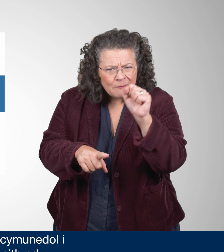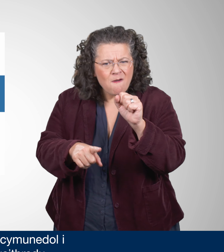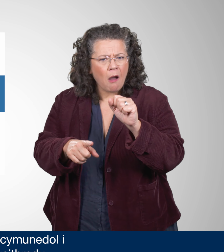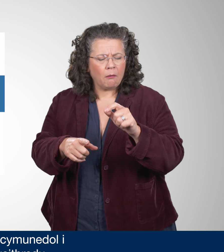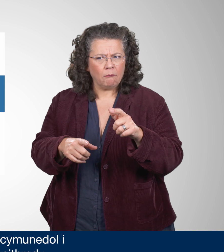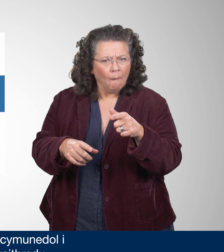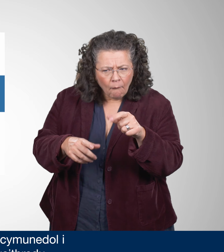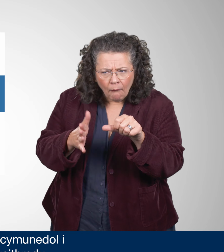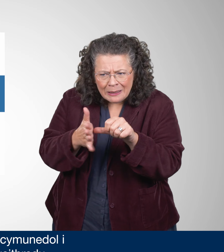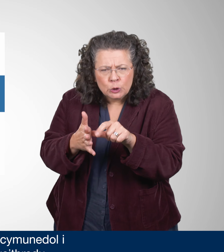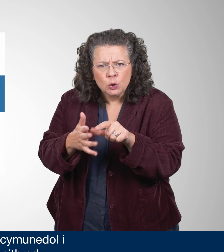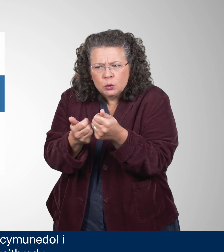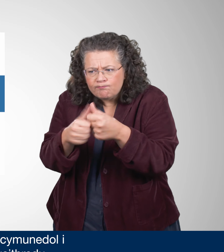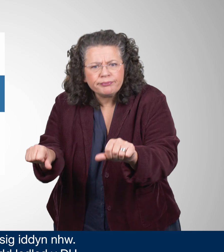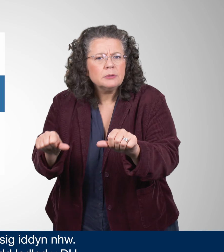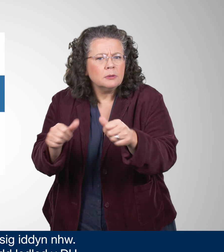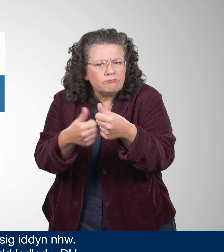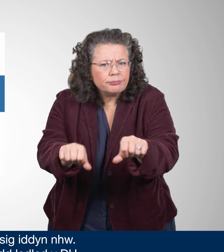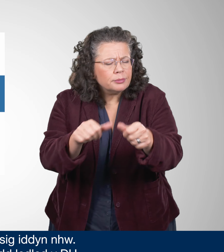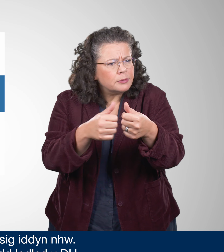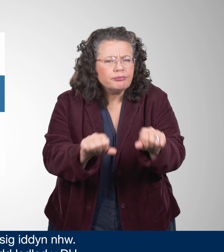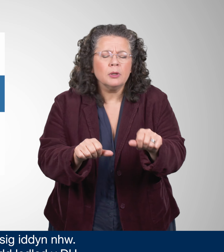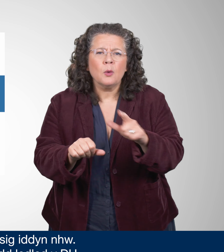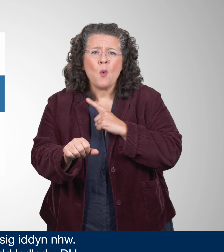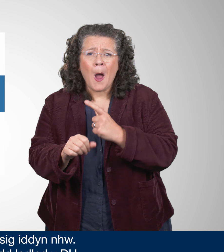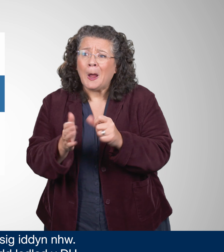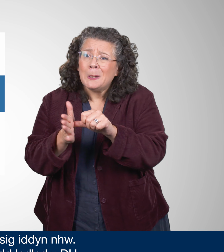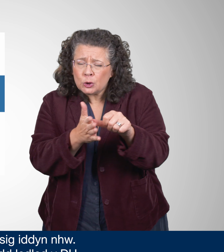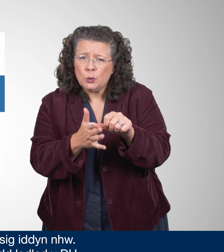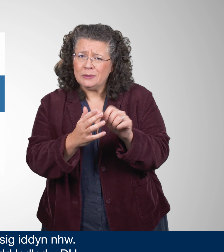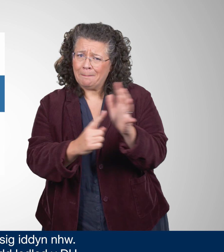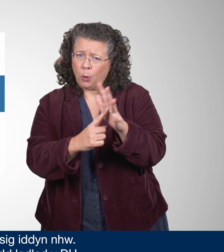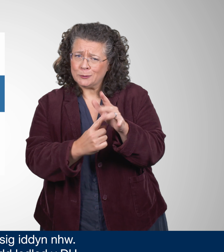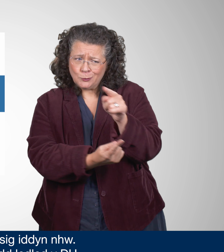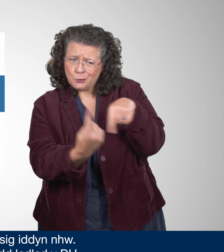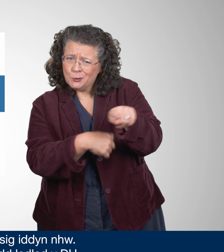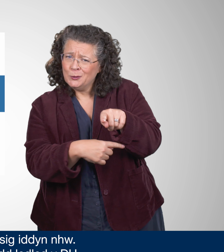ar faterion sy'n bwysig iddyn nhw.